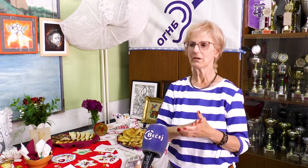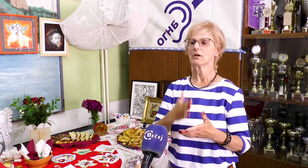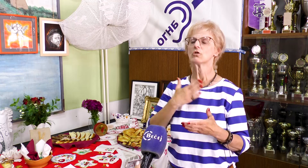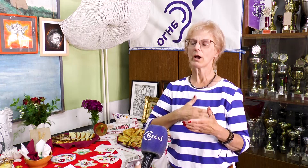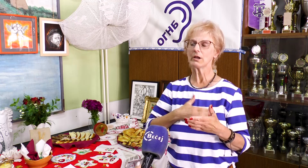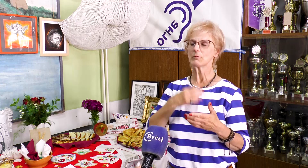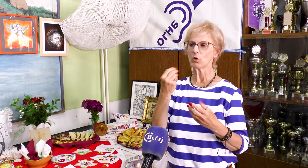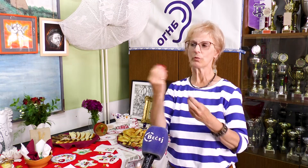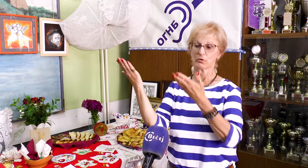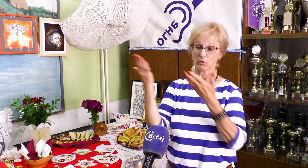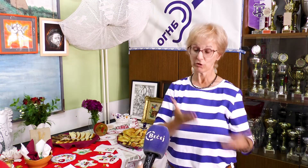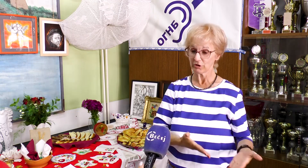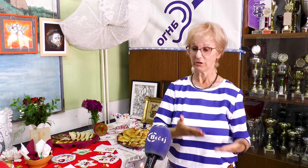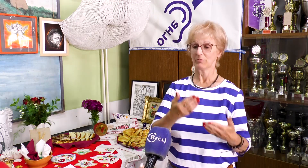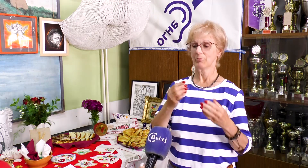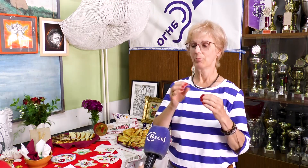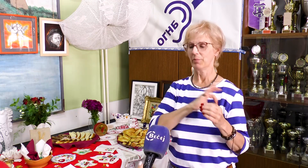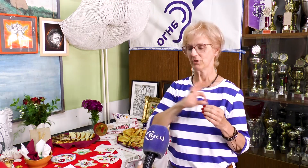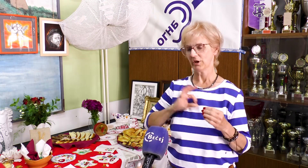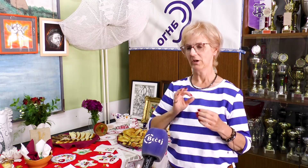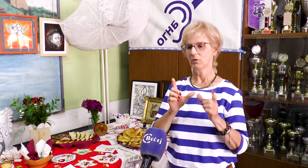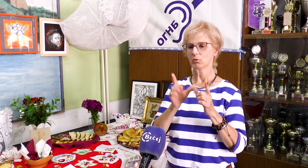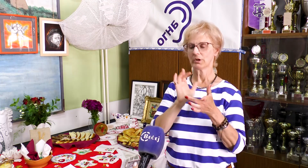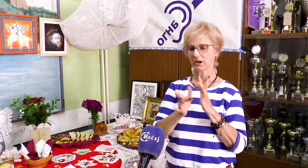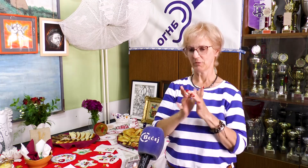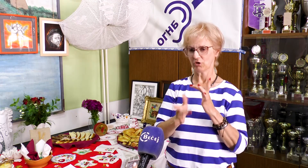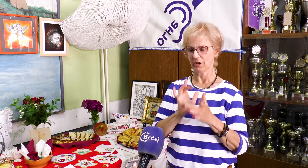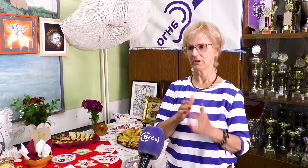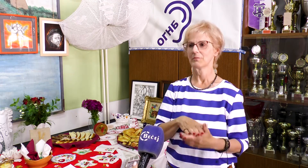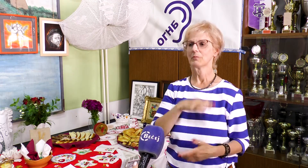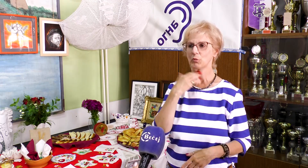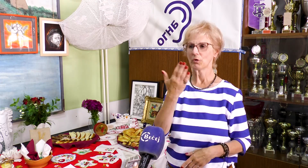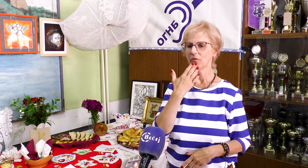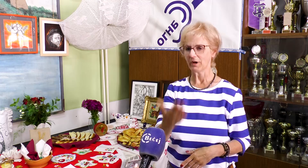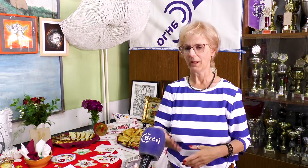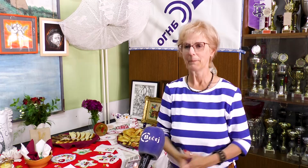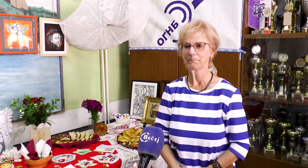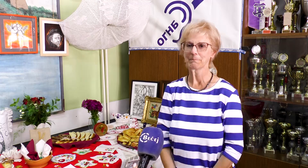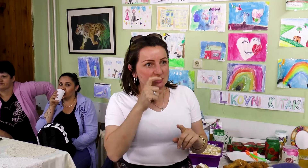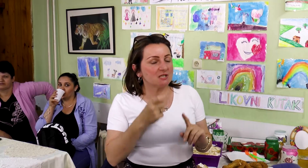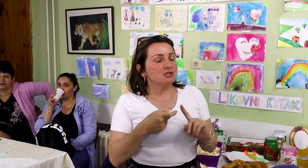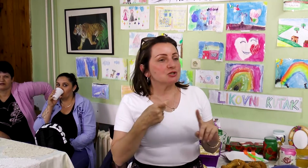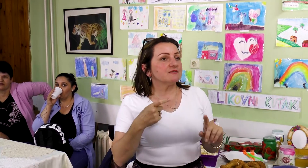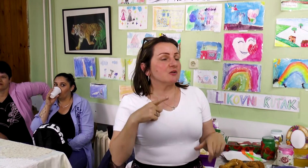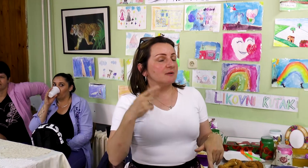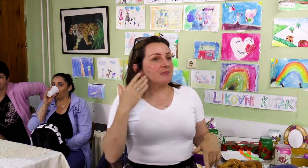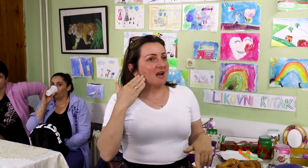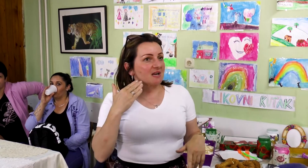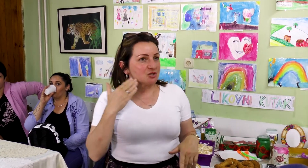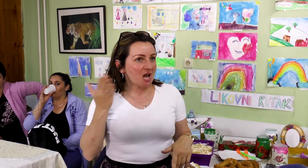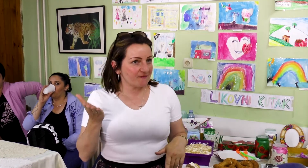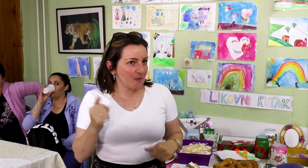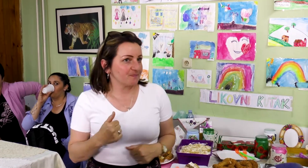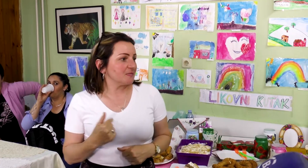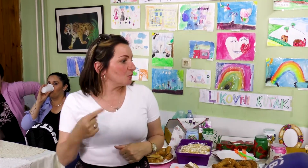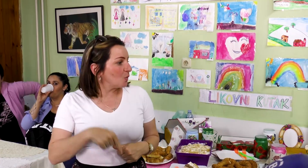2023 želim dobro došli Pečaj u takmičanje. Puno hvala. Alenka Ikić